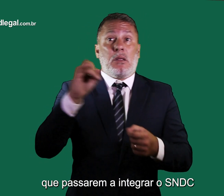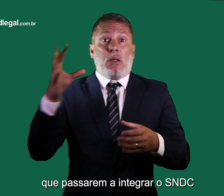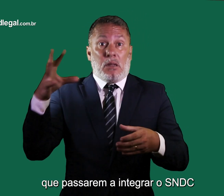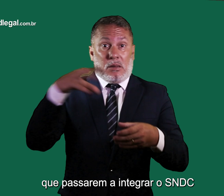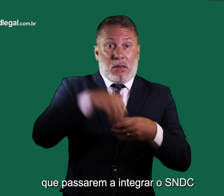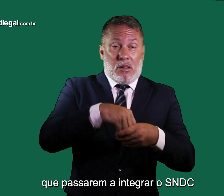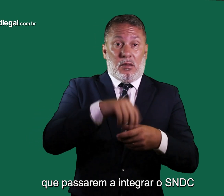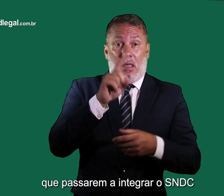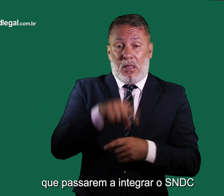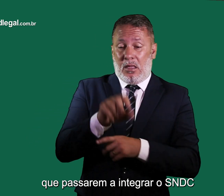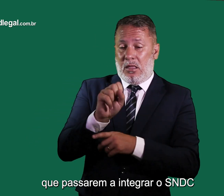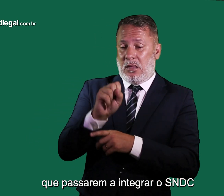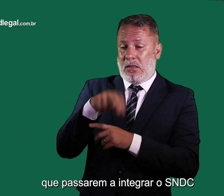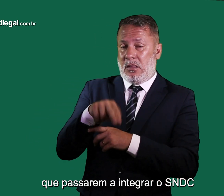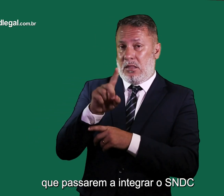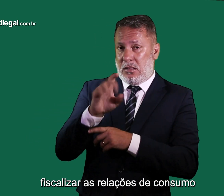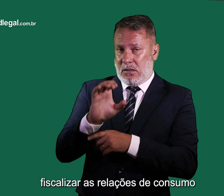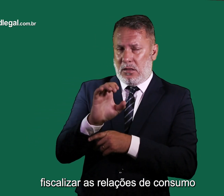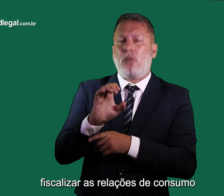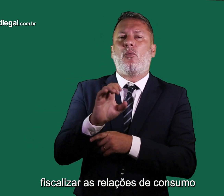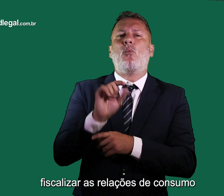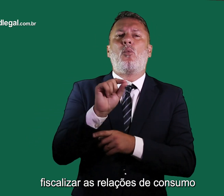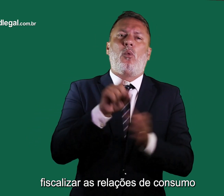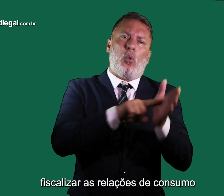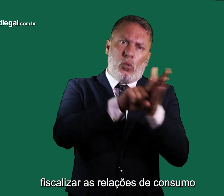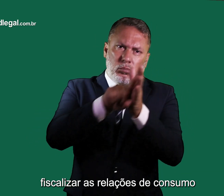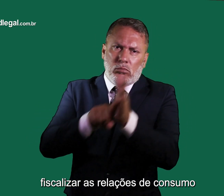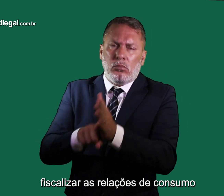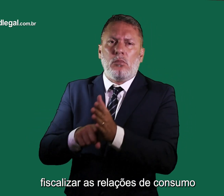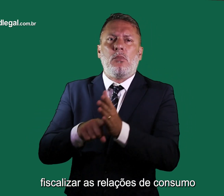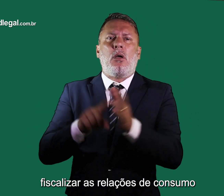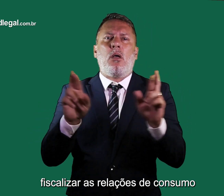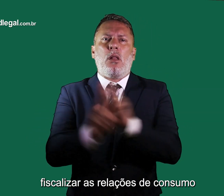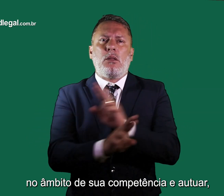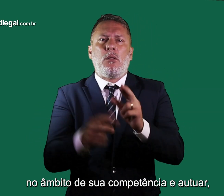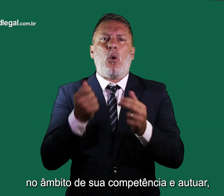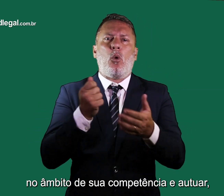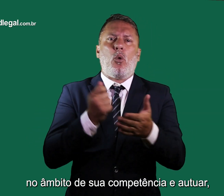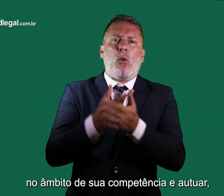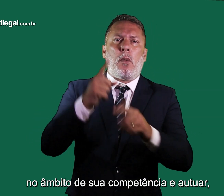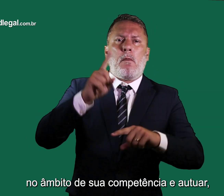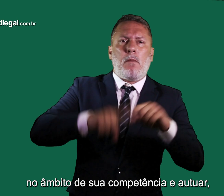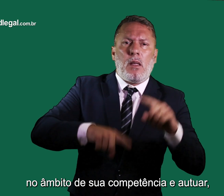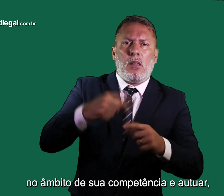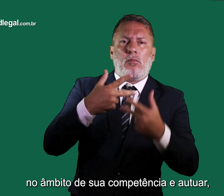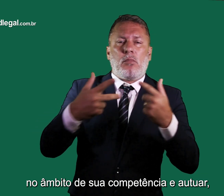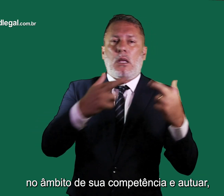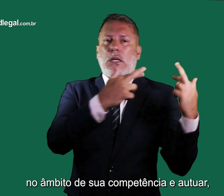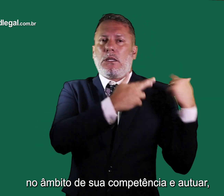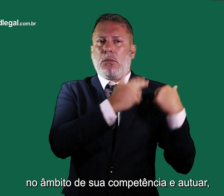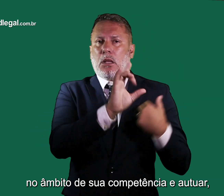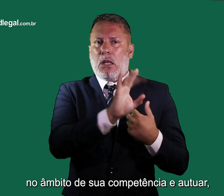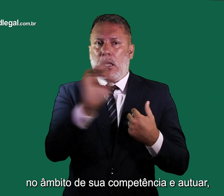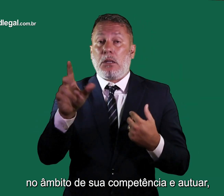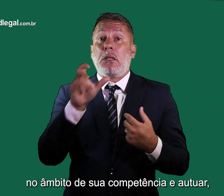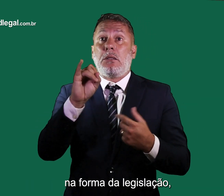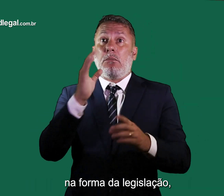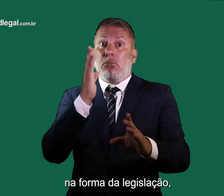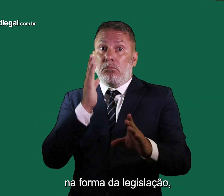integrar o SNDC fiscalizar as relações de consumo no âmbito de sua competência e autuar, na forma